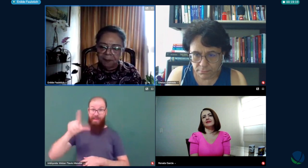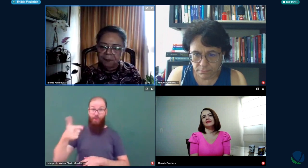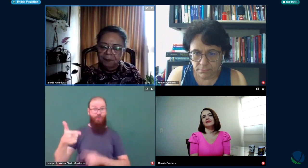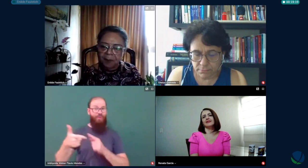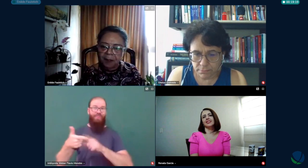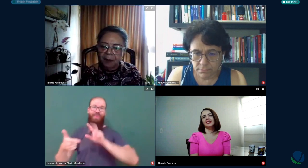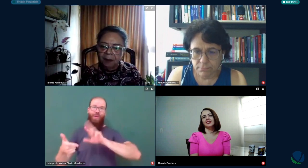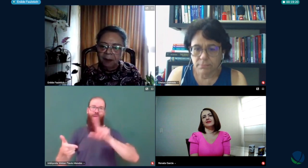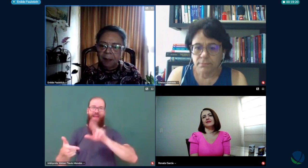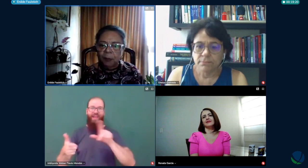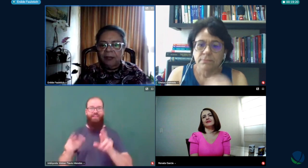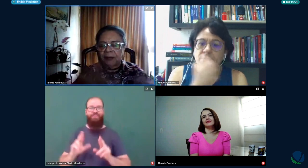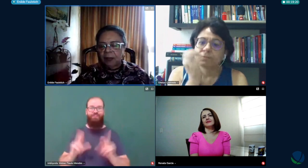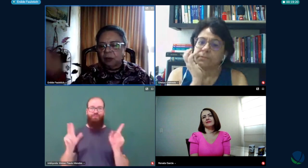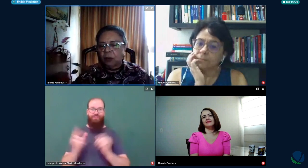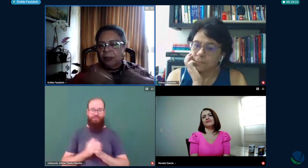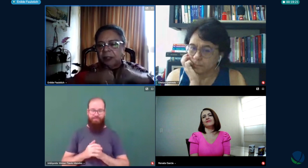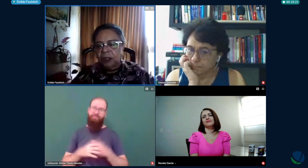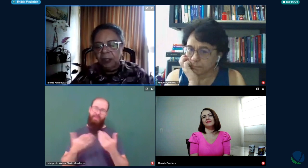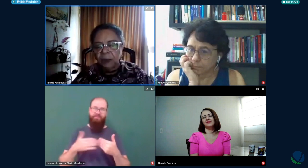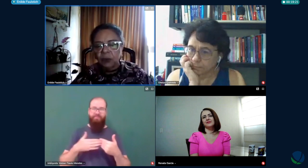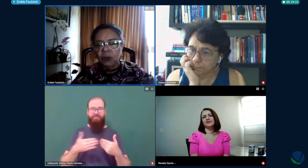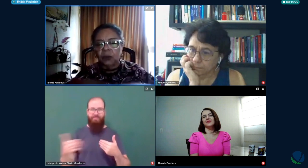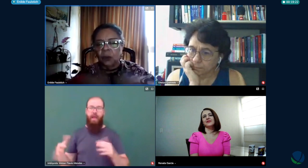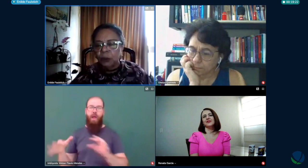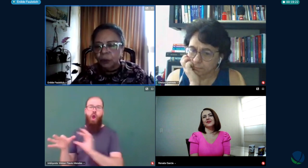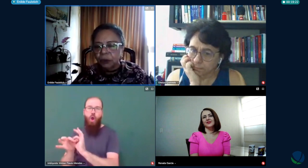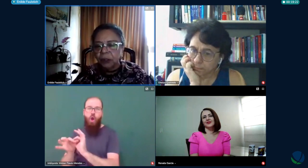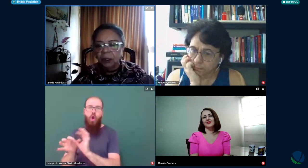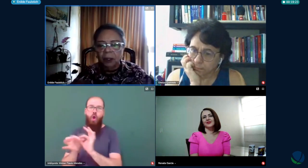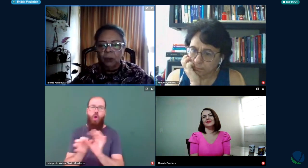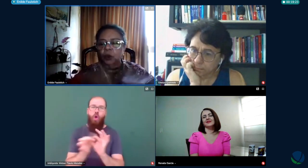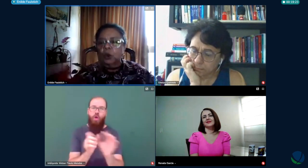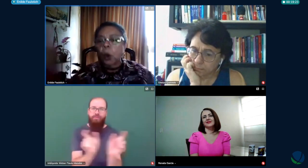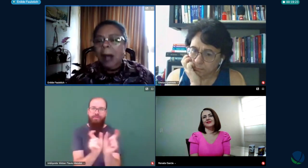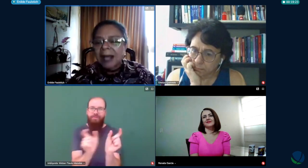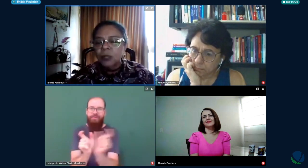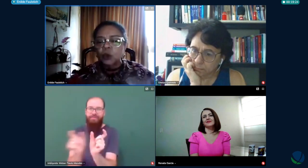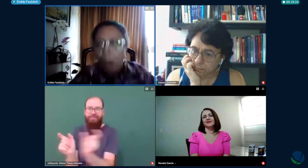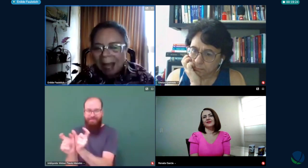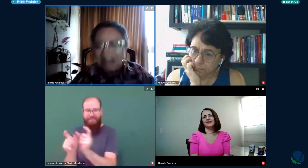isso. E por aí vai, os conectivos, os cujos,